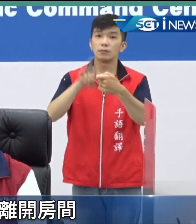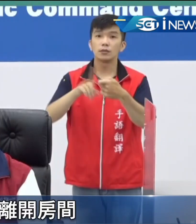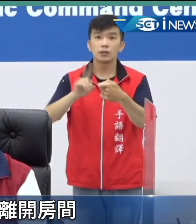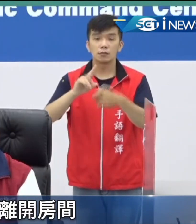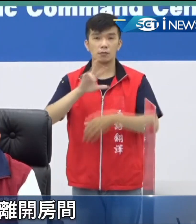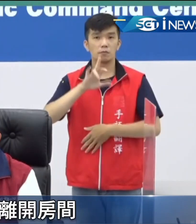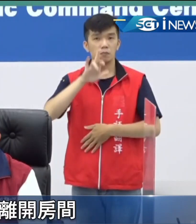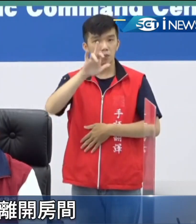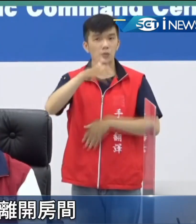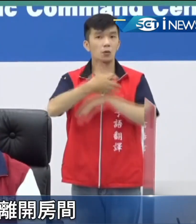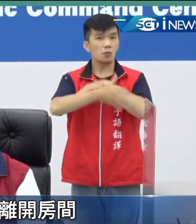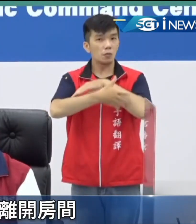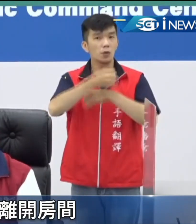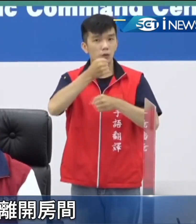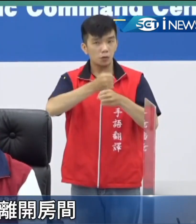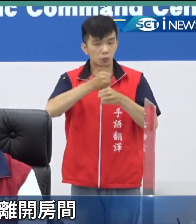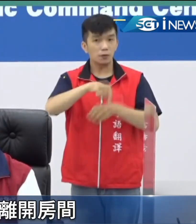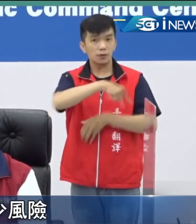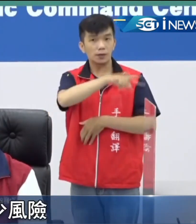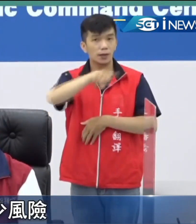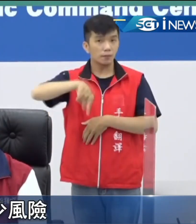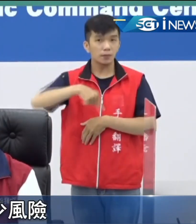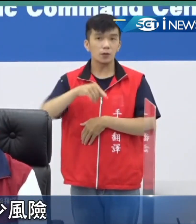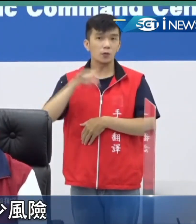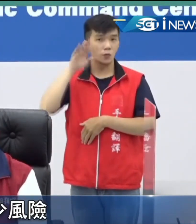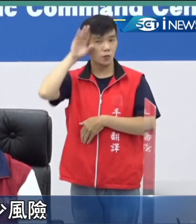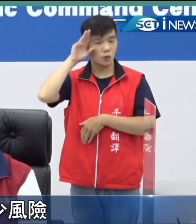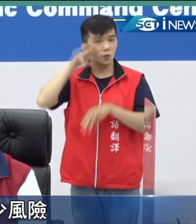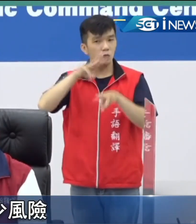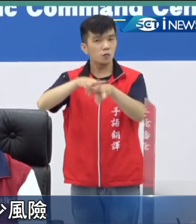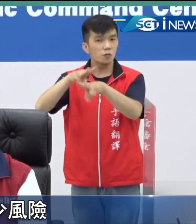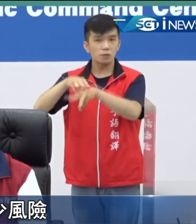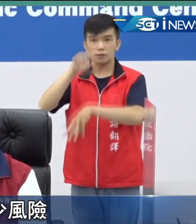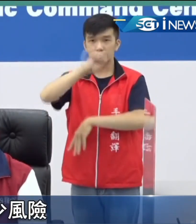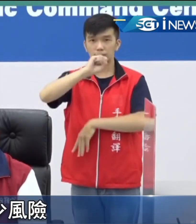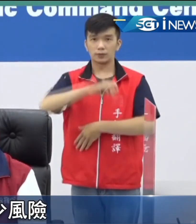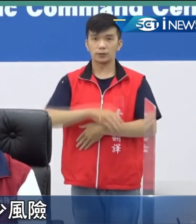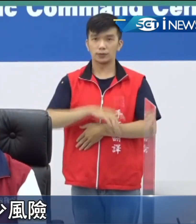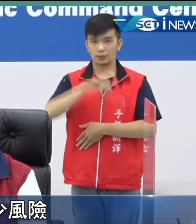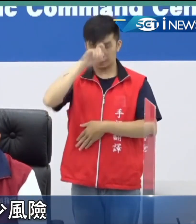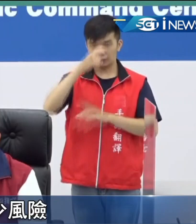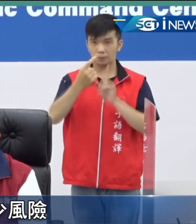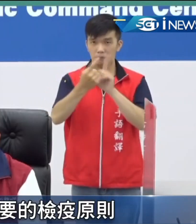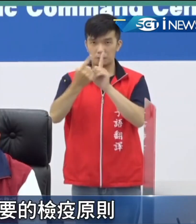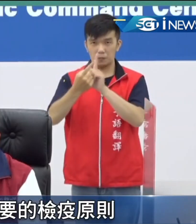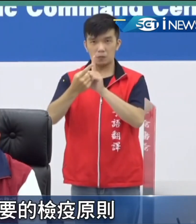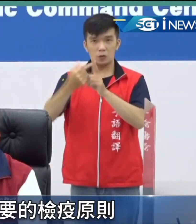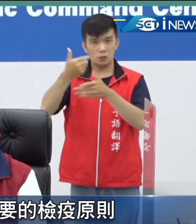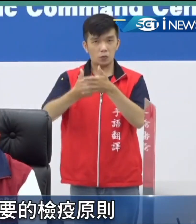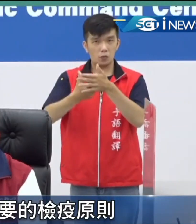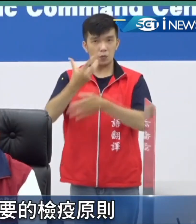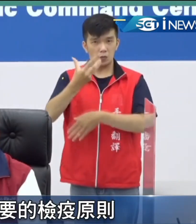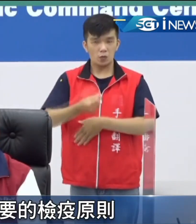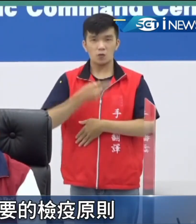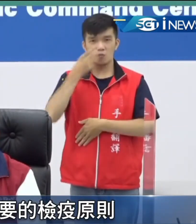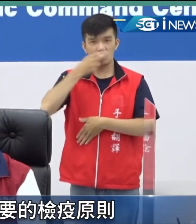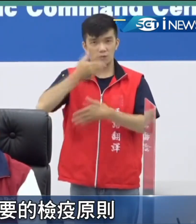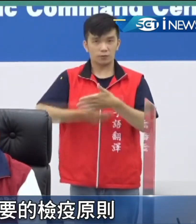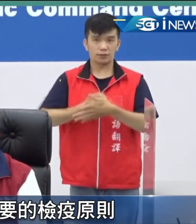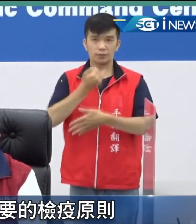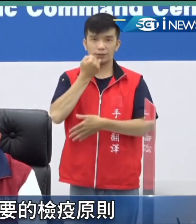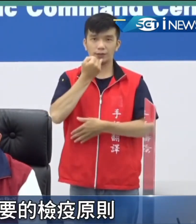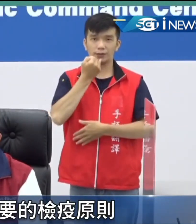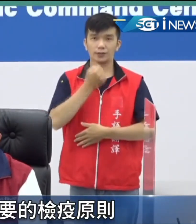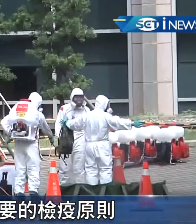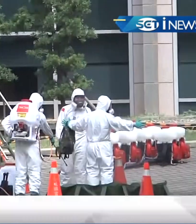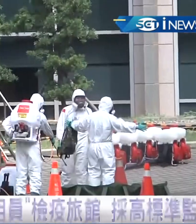哦不离开房间哦，减少接触，减少风险，我想这是很重要的